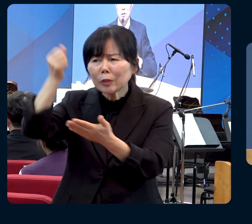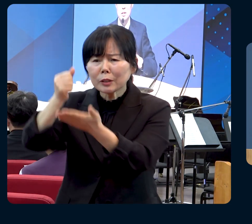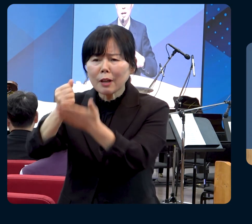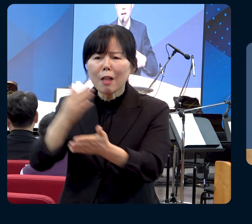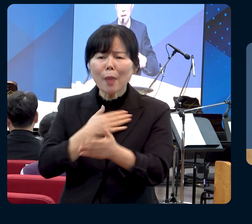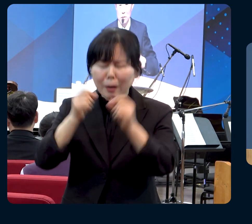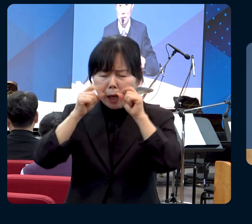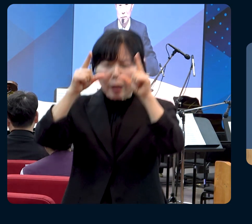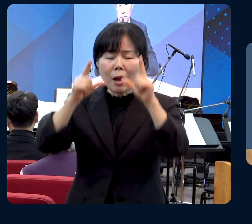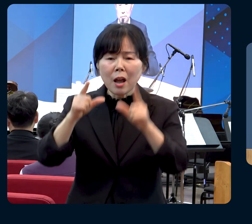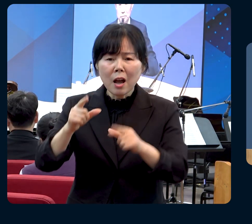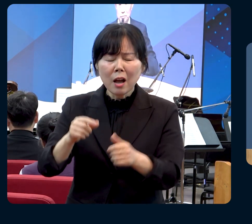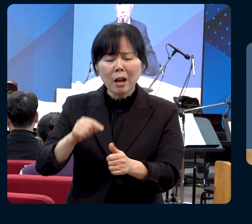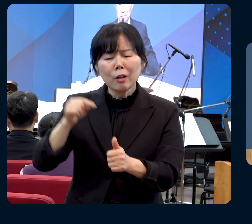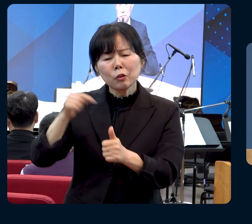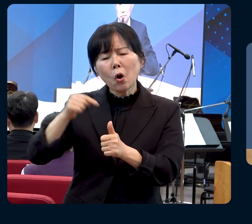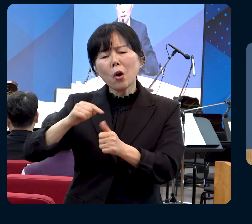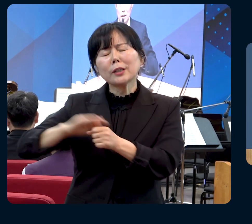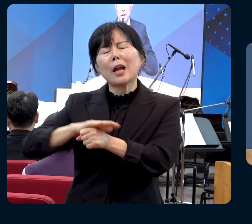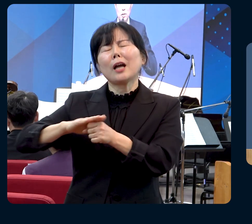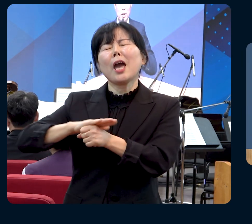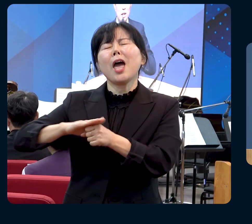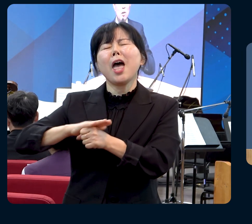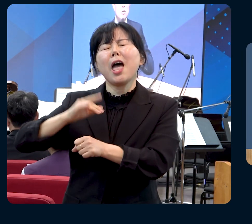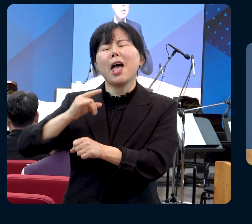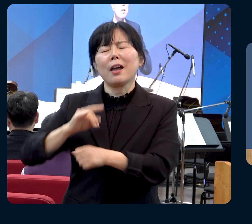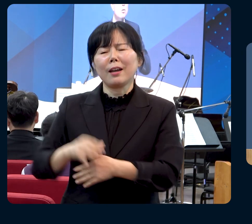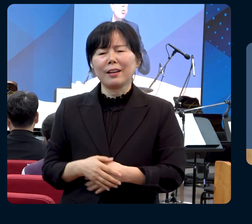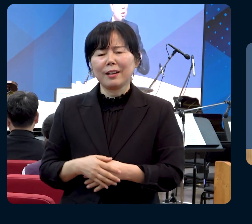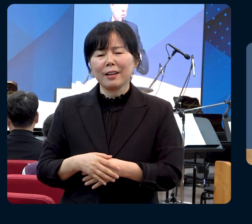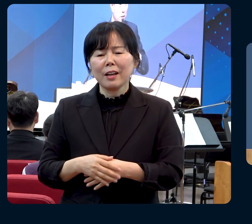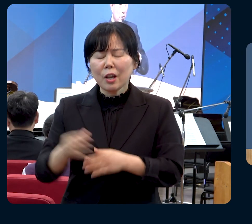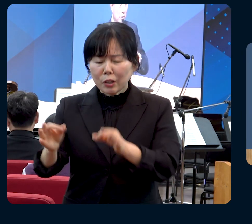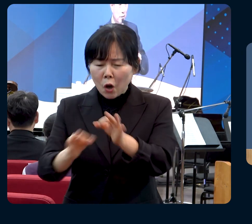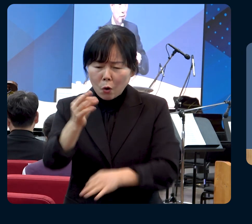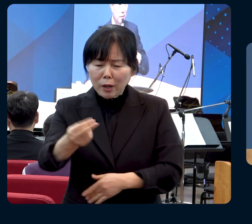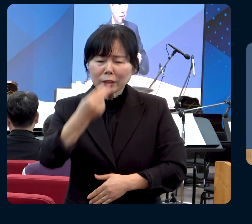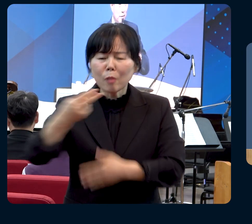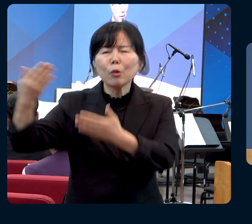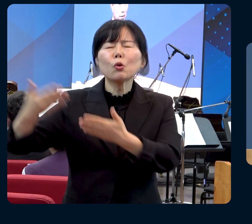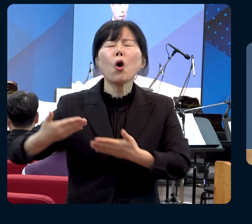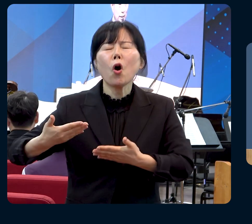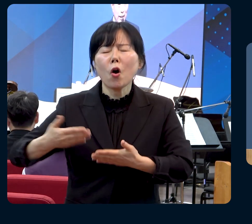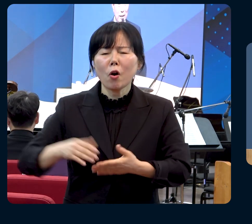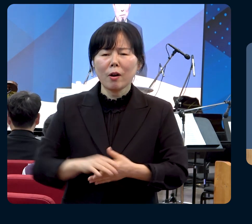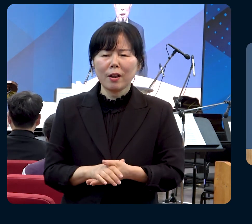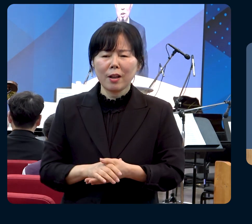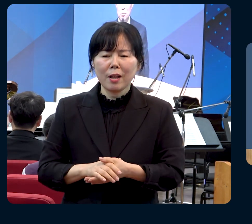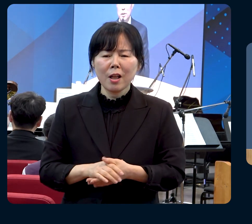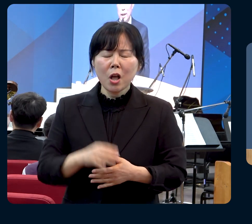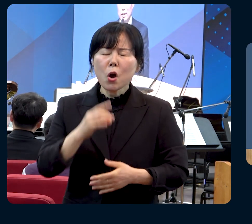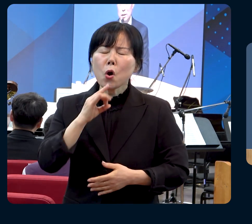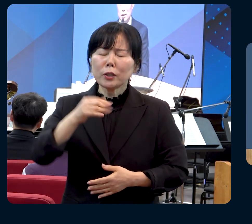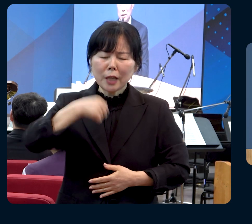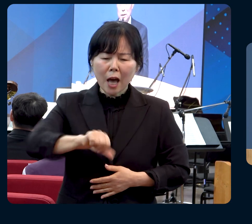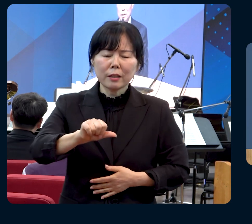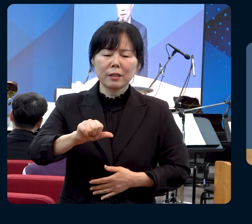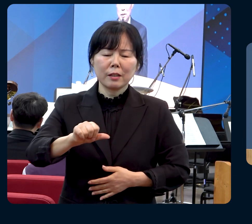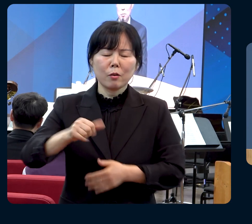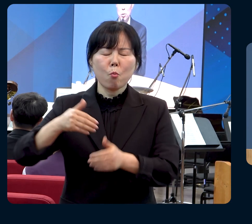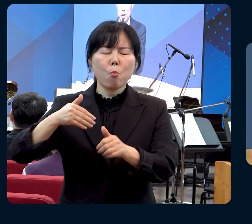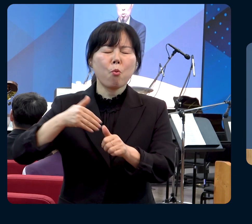내가 너를 사랑해서 너에게 영생을 주기 위해서 하나밖에 없는 내